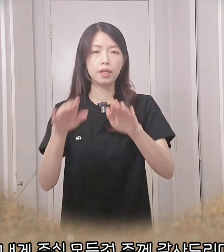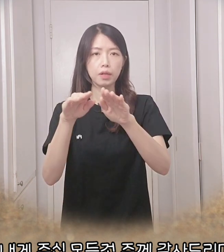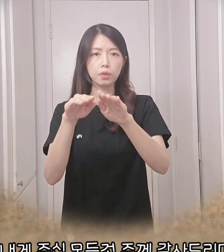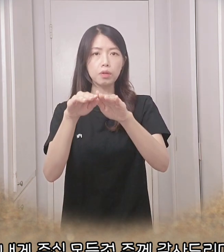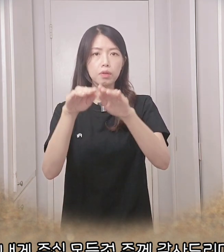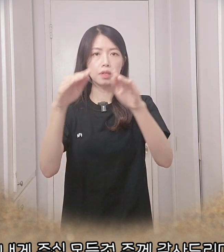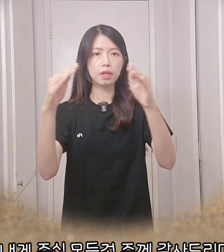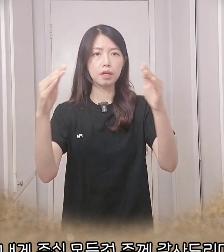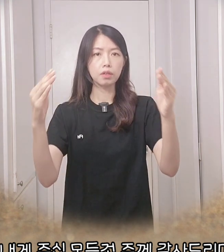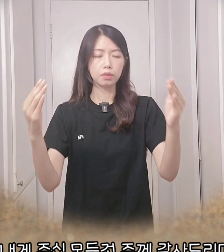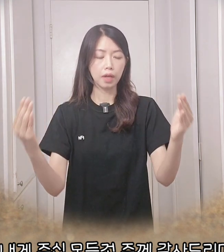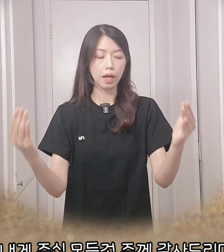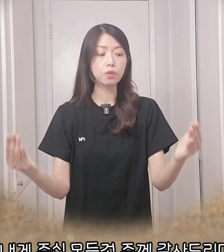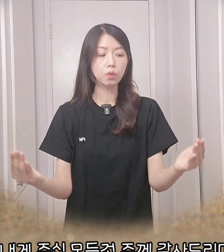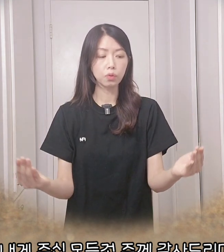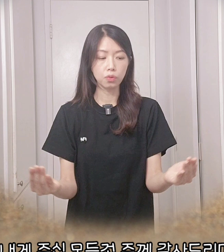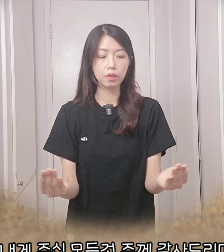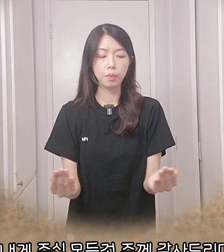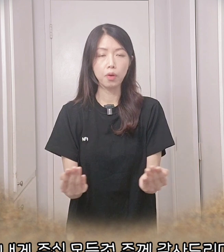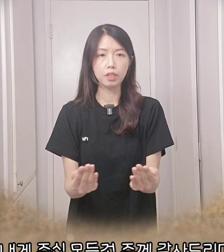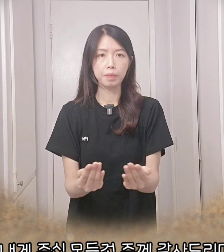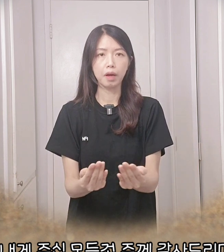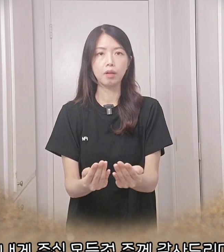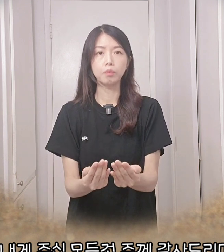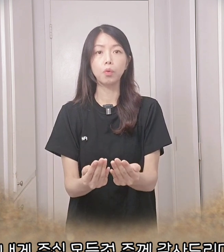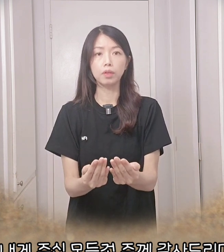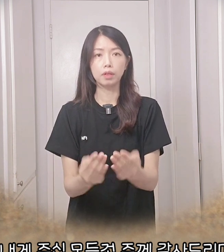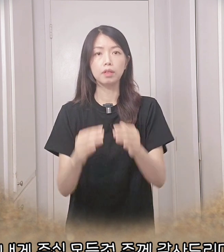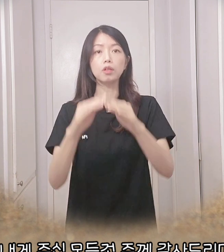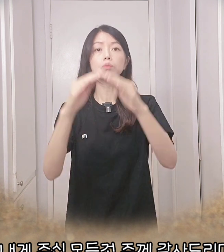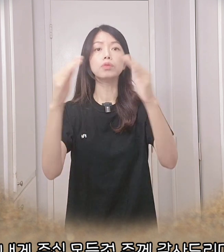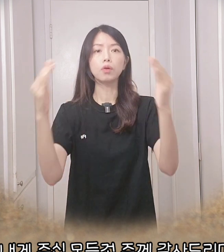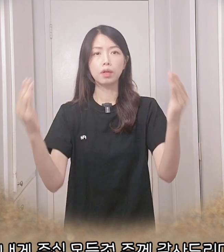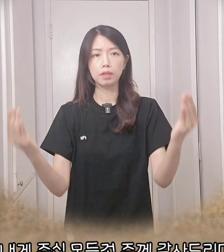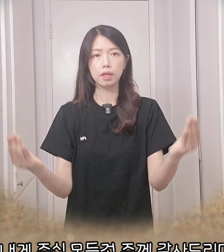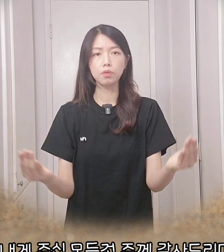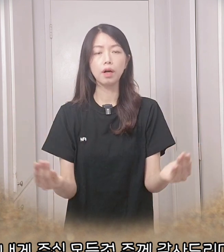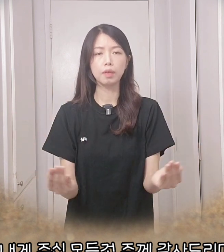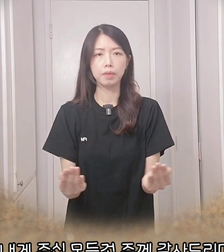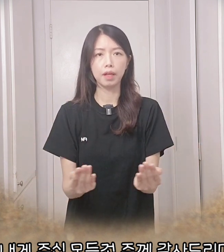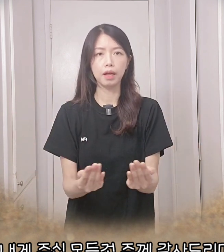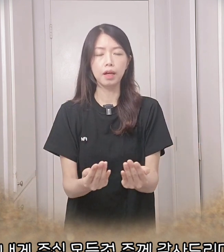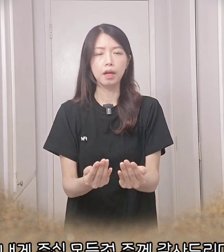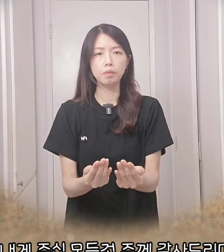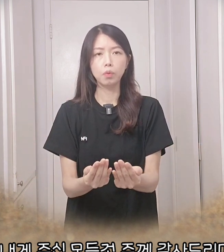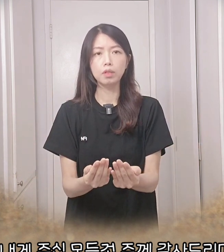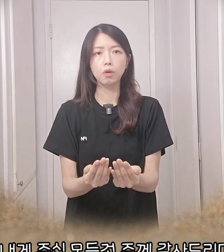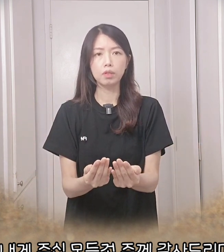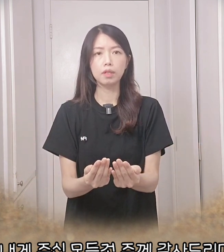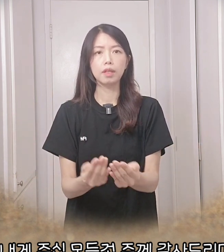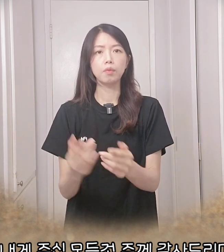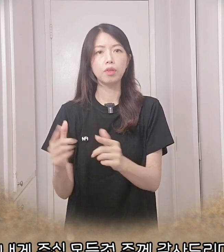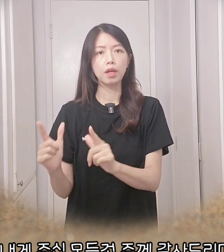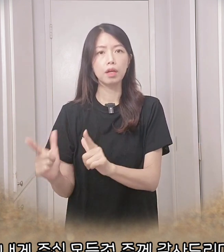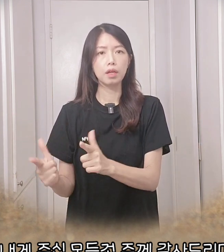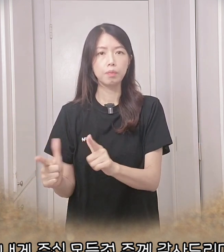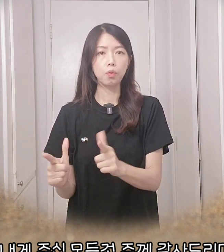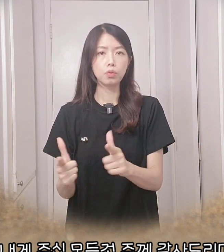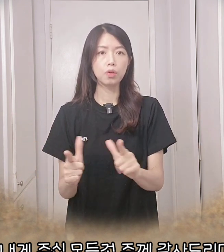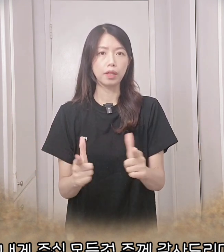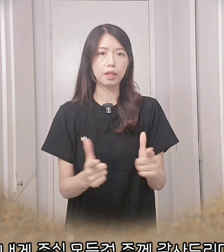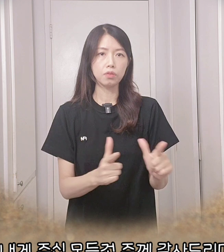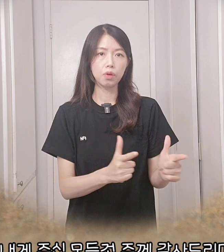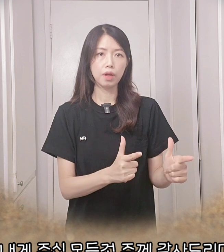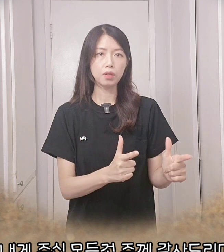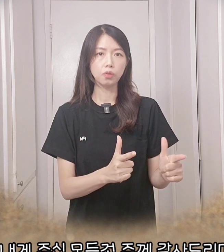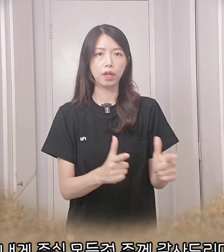수어는요, 양손 전체를 양쪽으로 둥글게 표현하시면 모든, 전부라고 하는 뜻의 수어가 됩니다. 모든 것이기 때문에 이